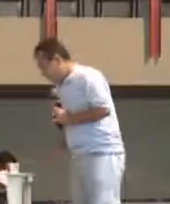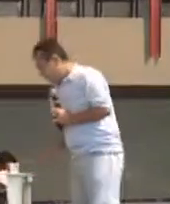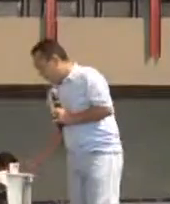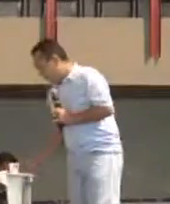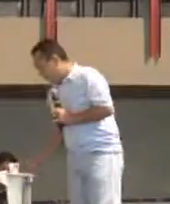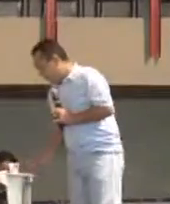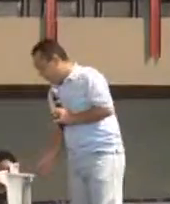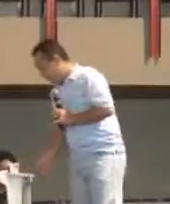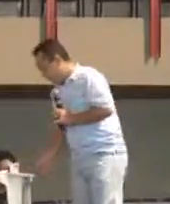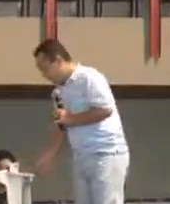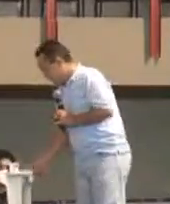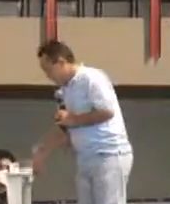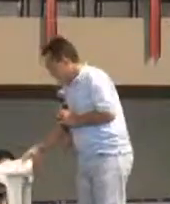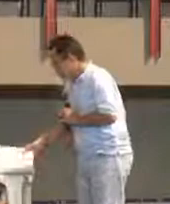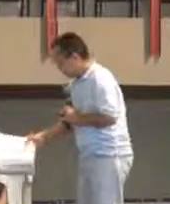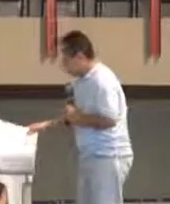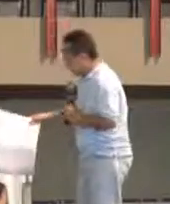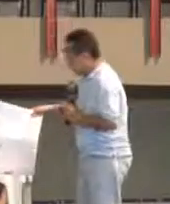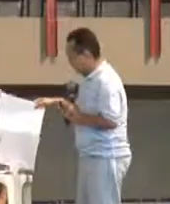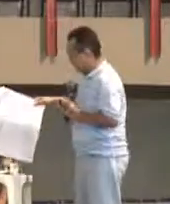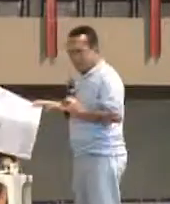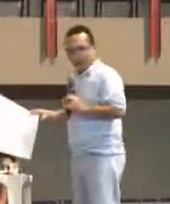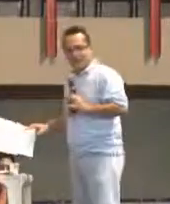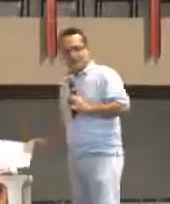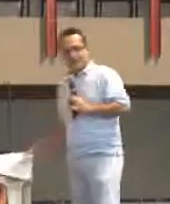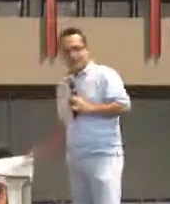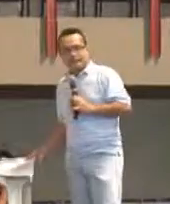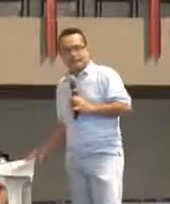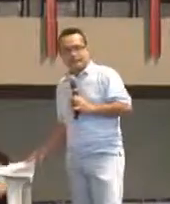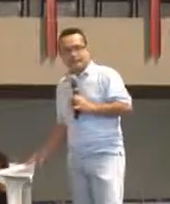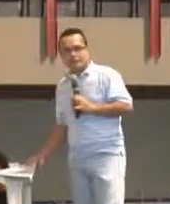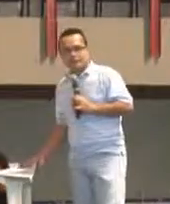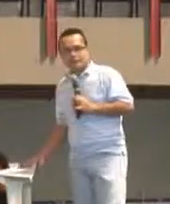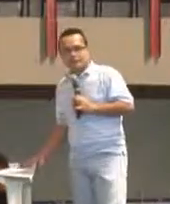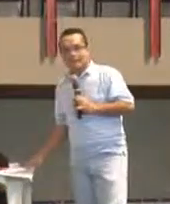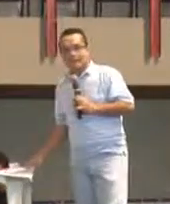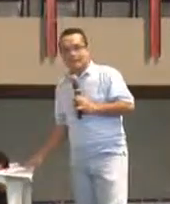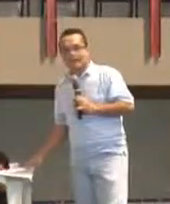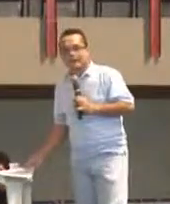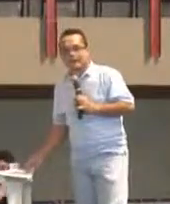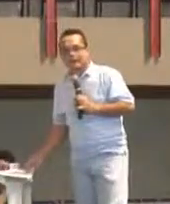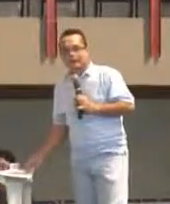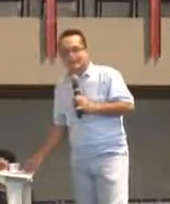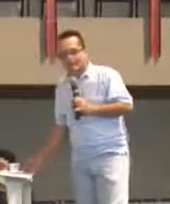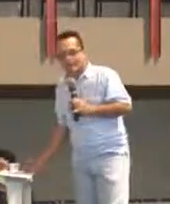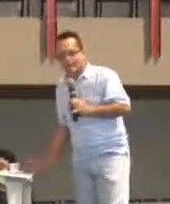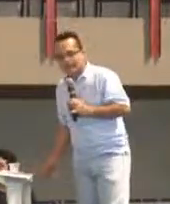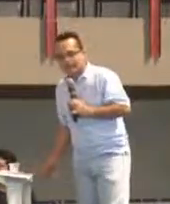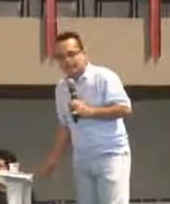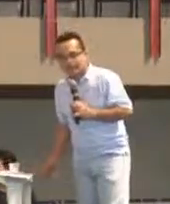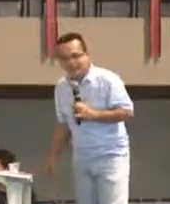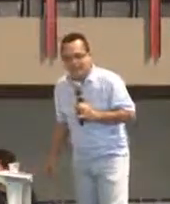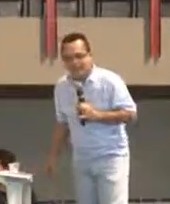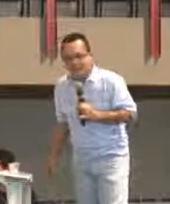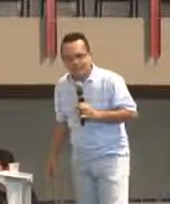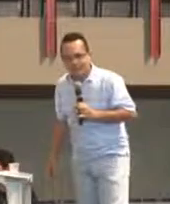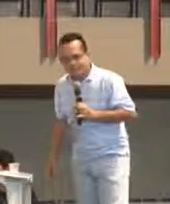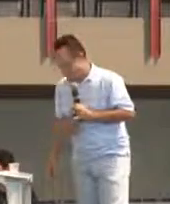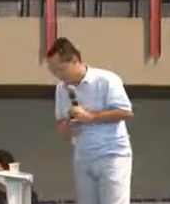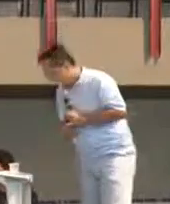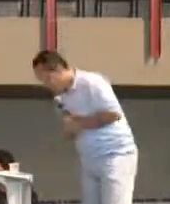Vamos resolver um problema aqui bem interessante. Oi? A